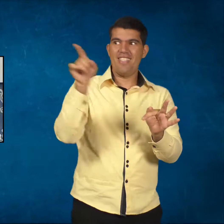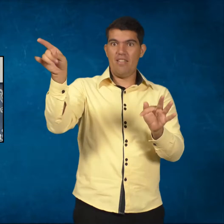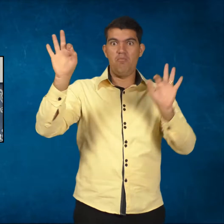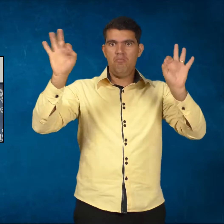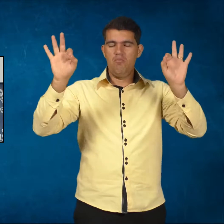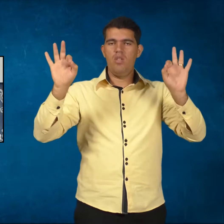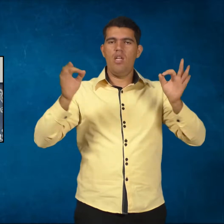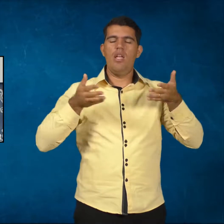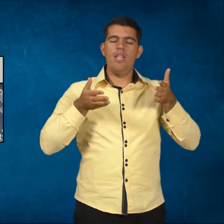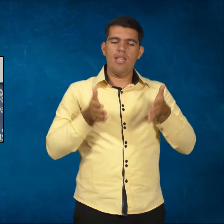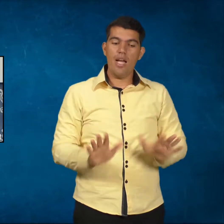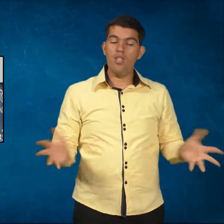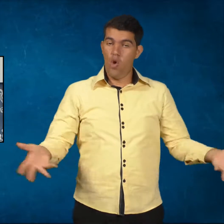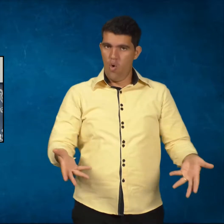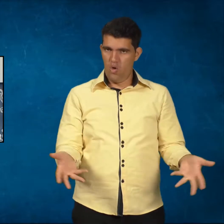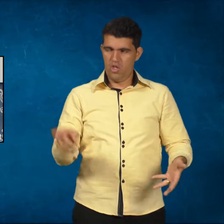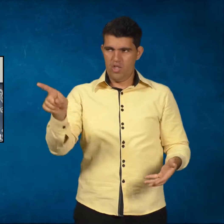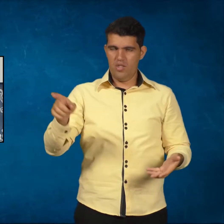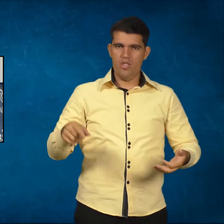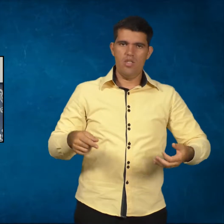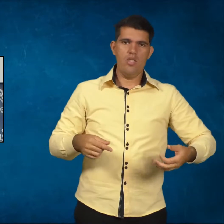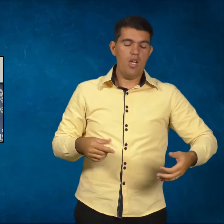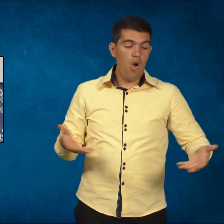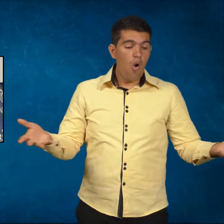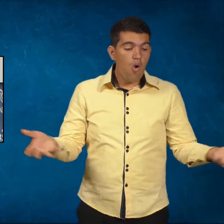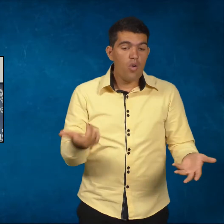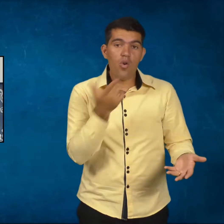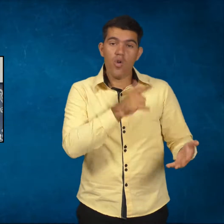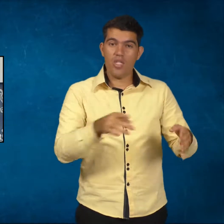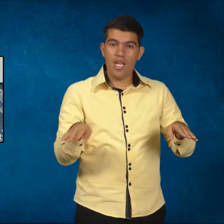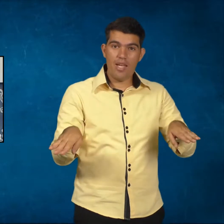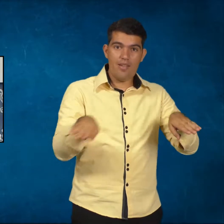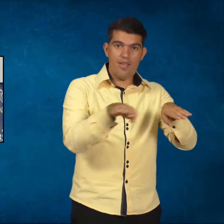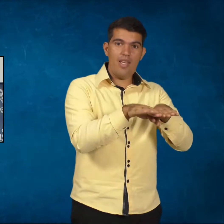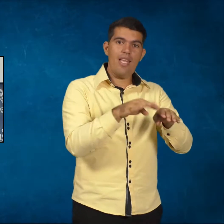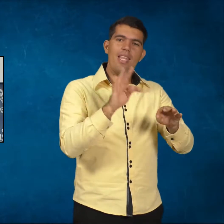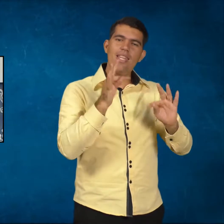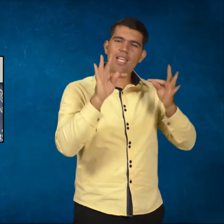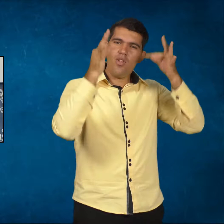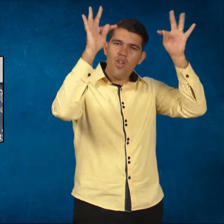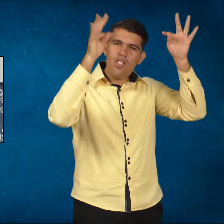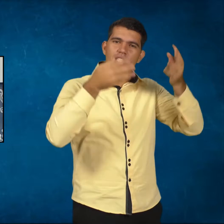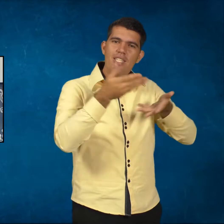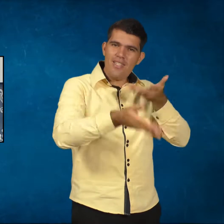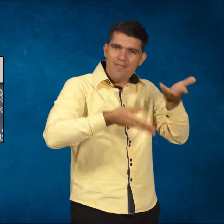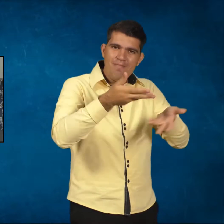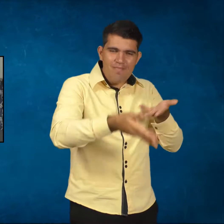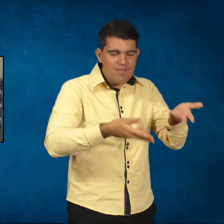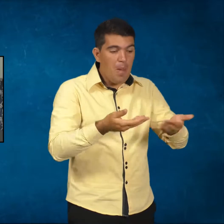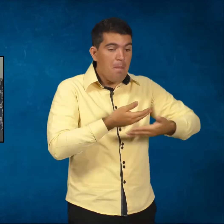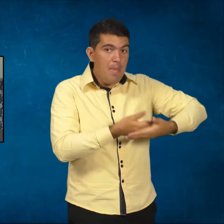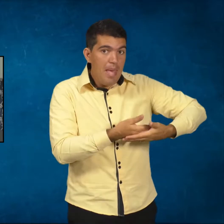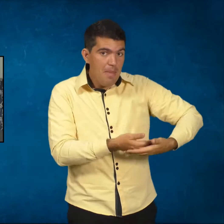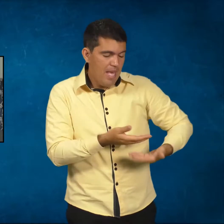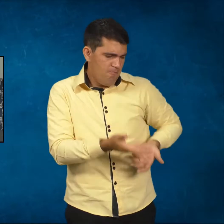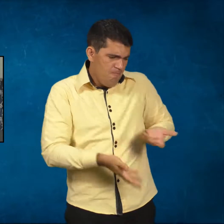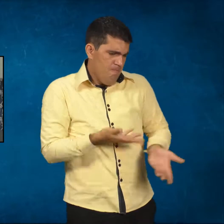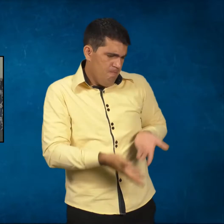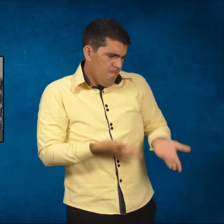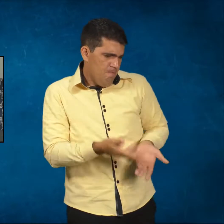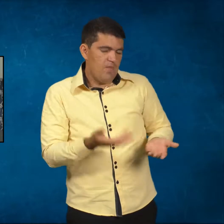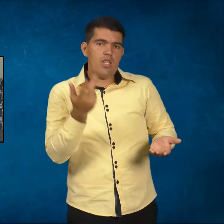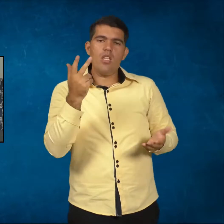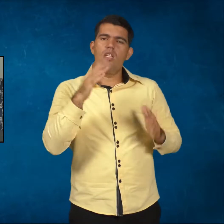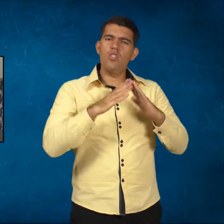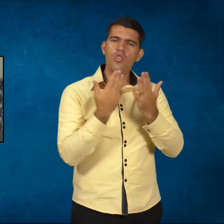gente equiparar, e equiparar é oferecer recursos de tecnologia assistiva desde bebê, e ele vai para a escola